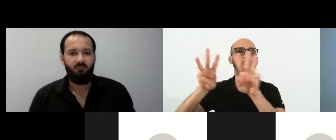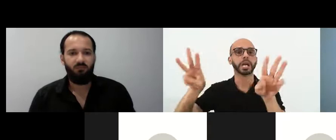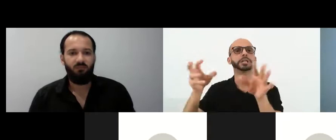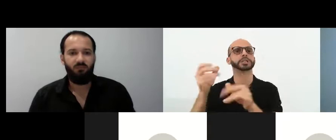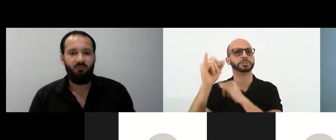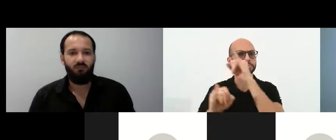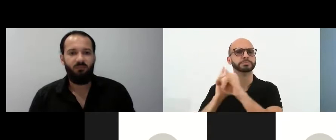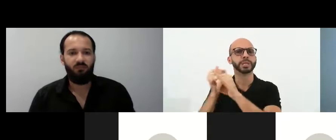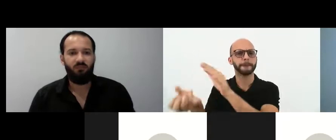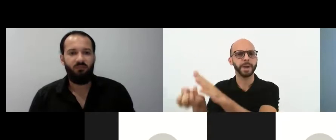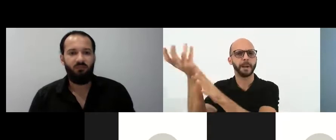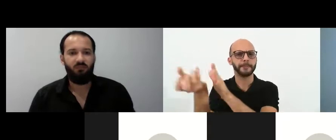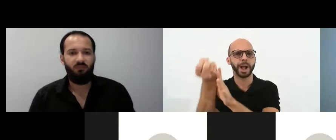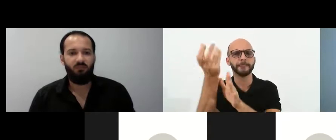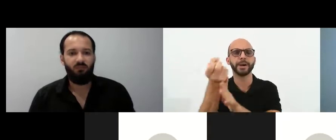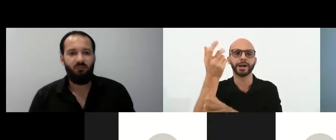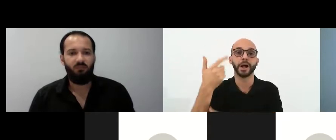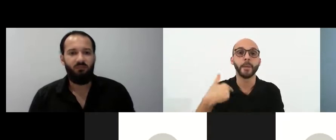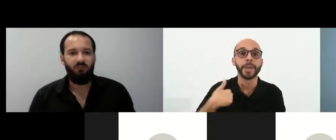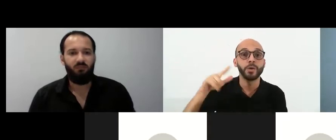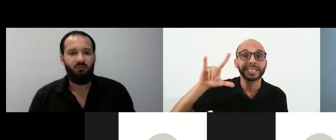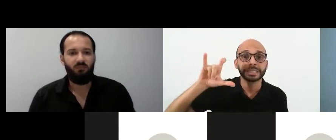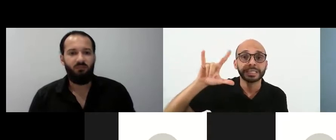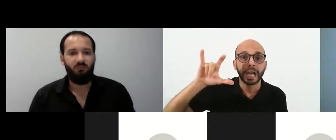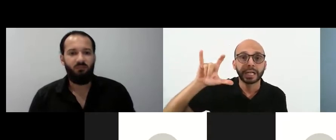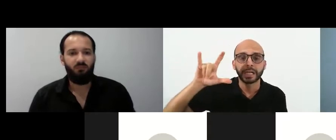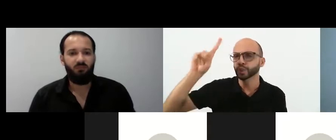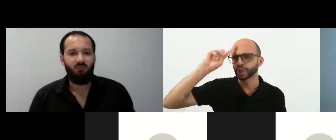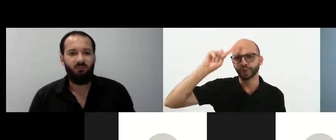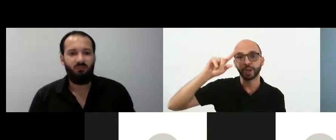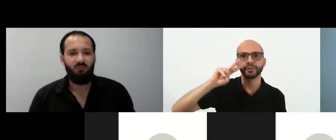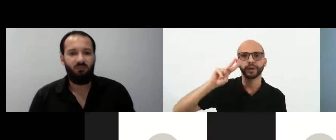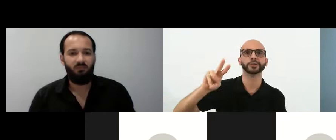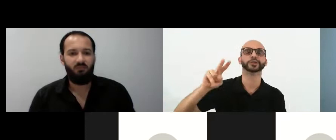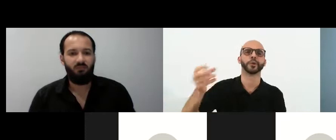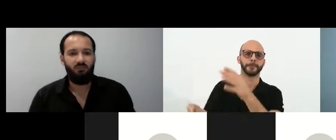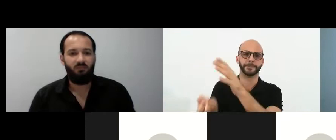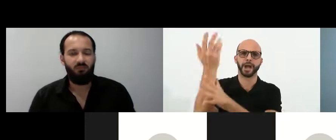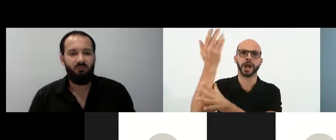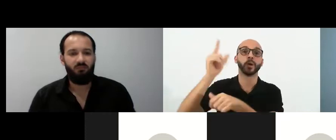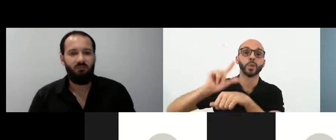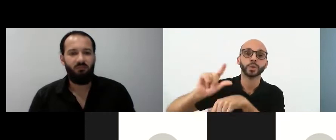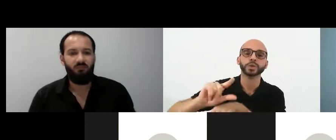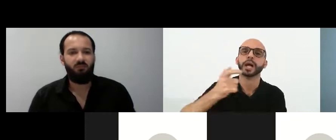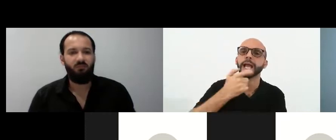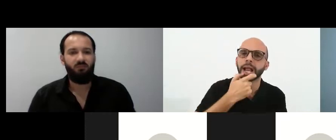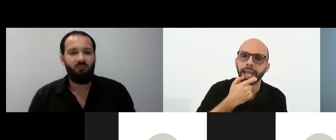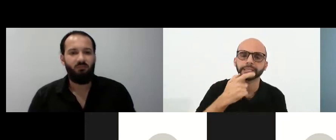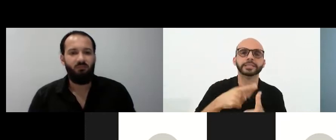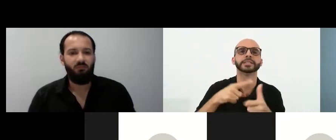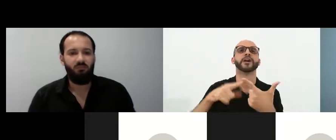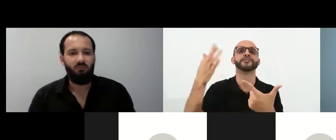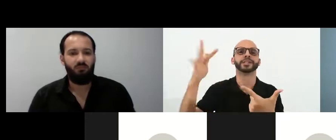lives, os mini cursos, palestras, sites que foram criados, né? páginas no Instagram criando,